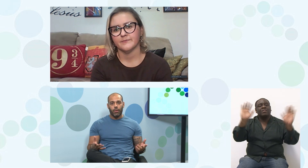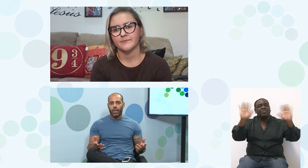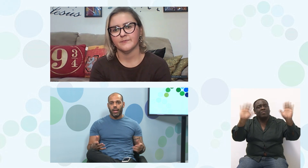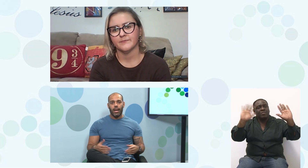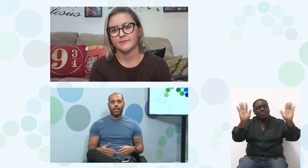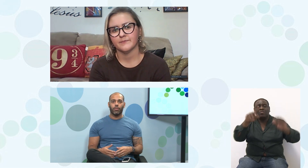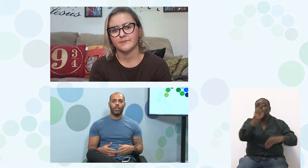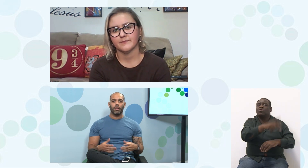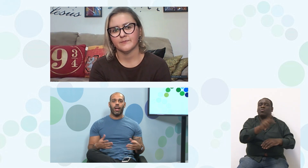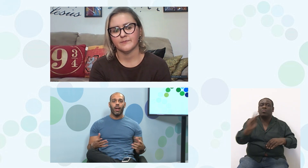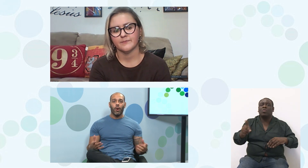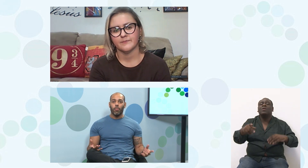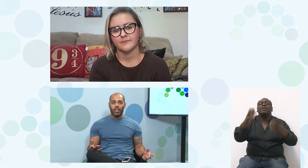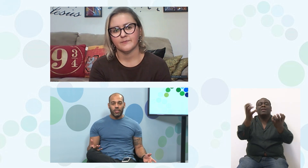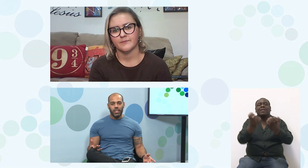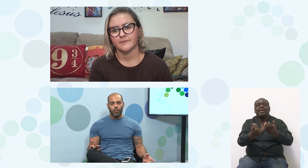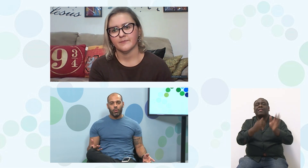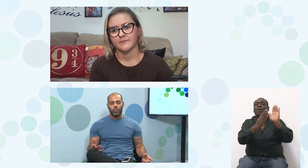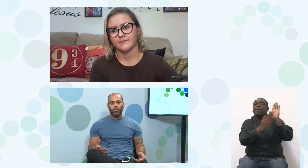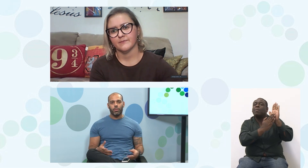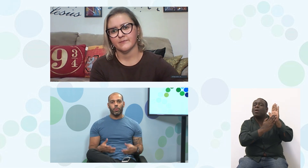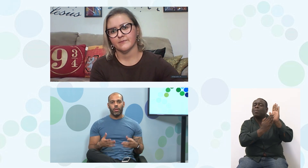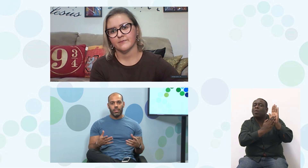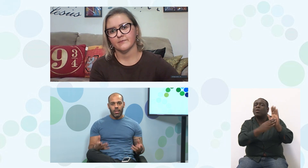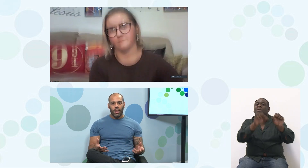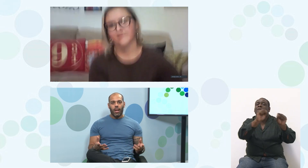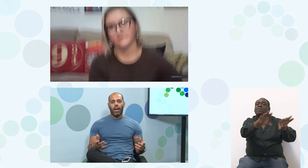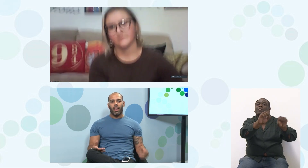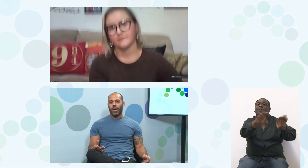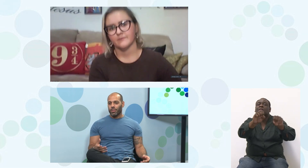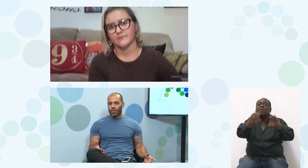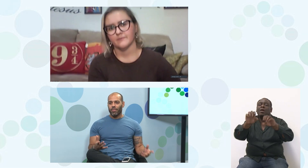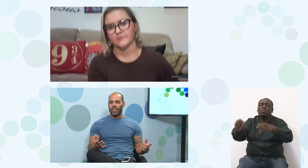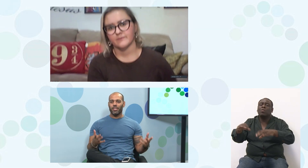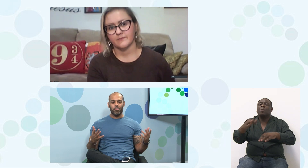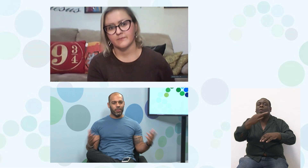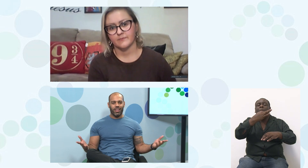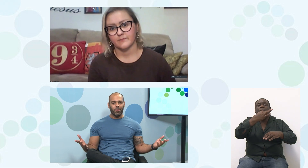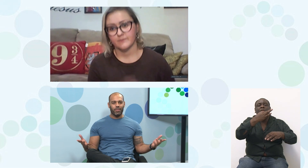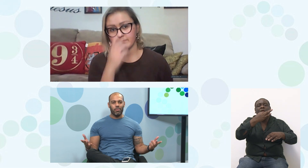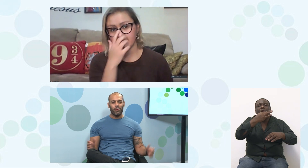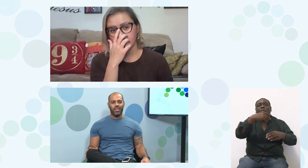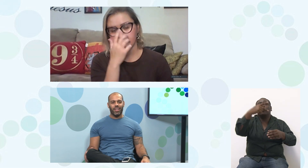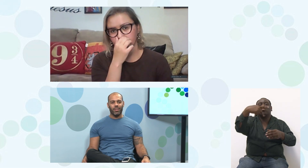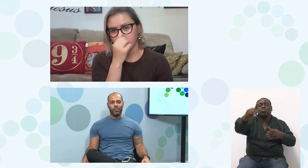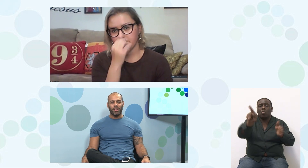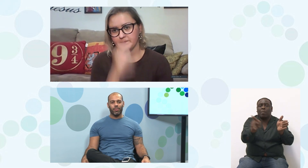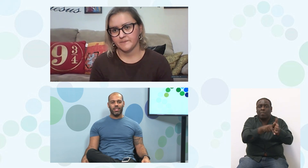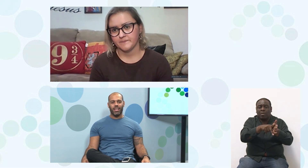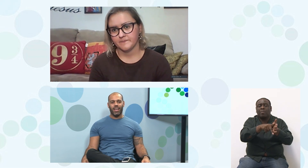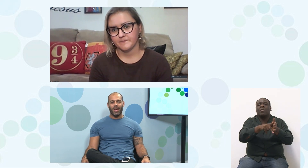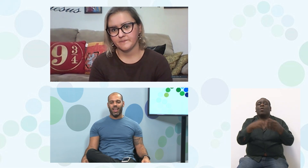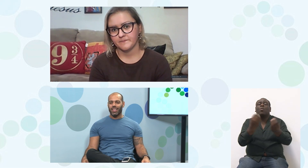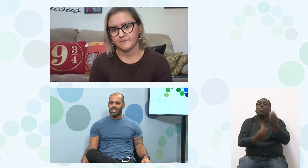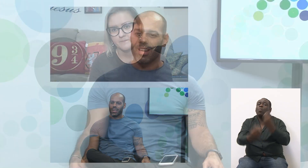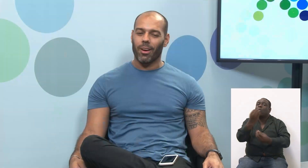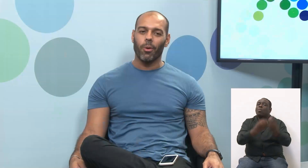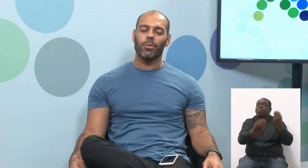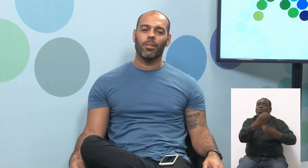dar um recado, deixar uma dica para os professores. É a sua vez de poder contribuir aí com o que você quiser com os